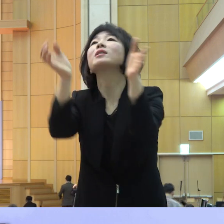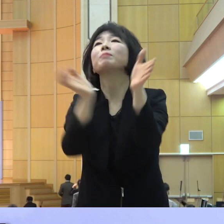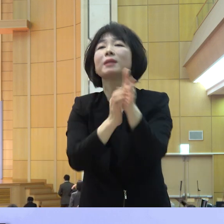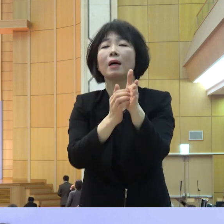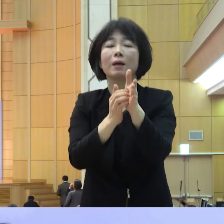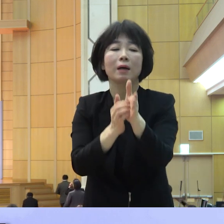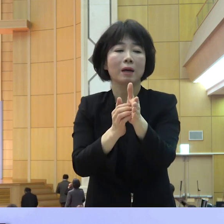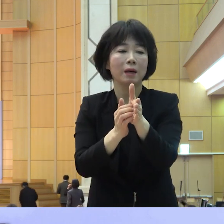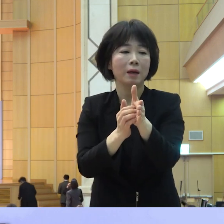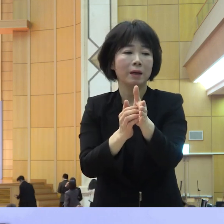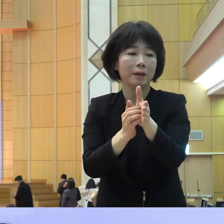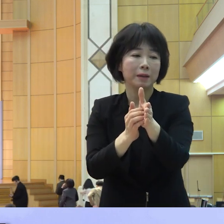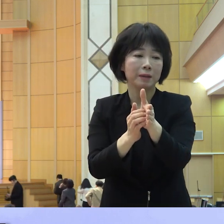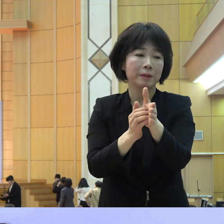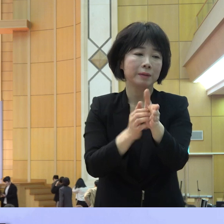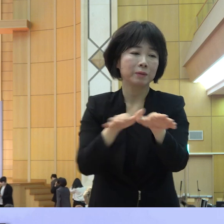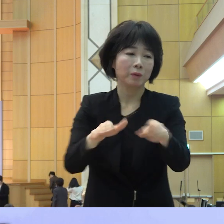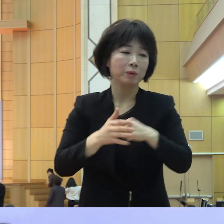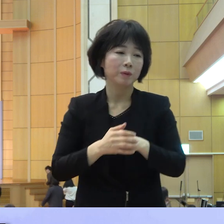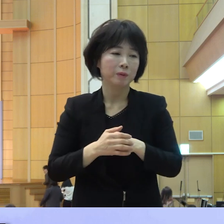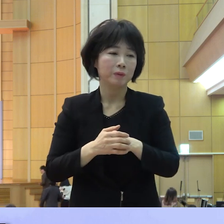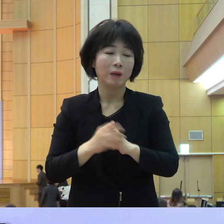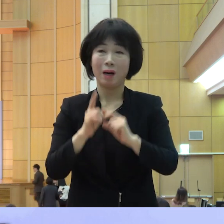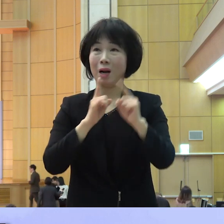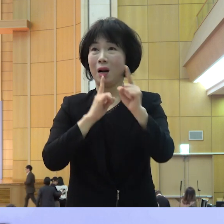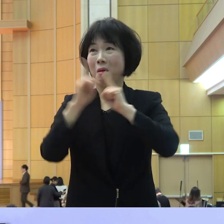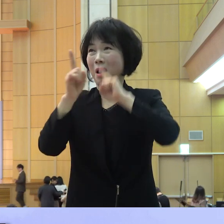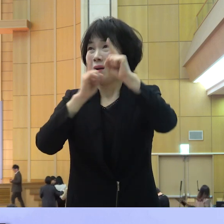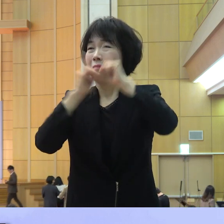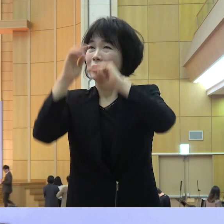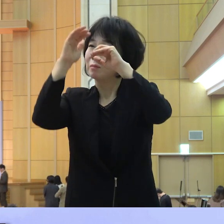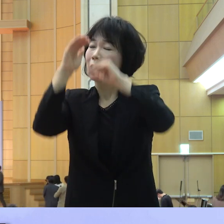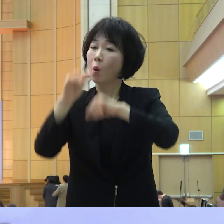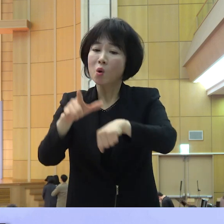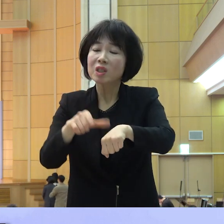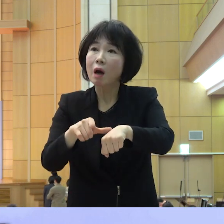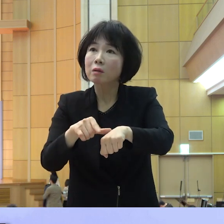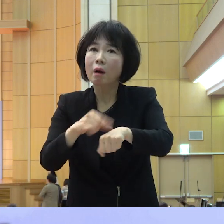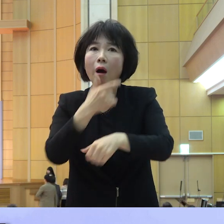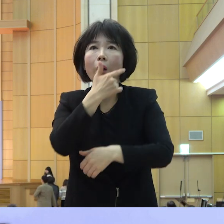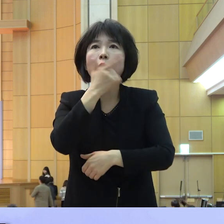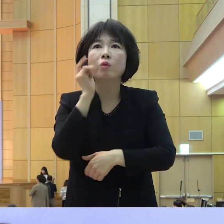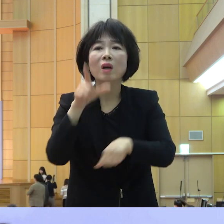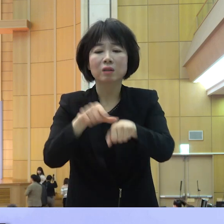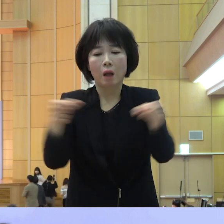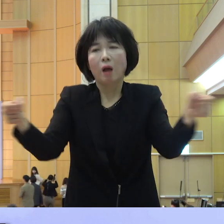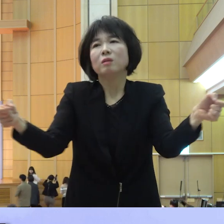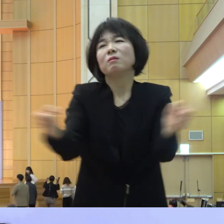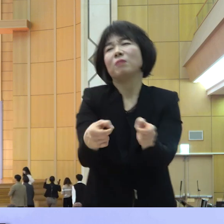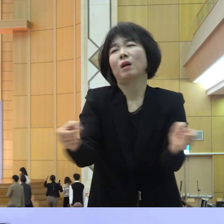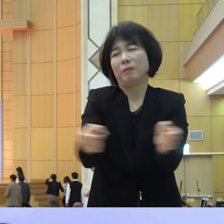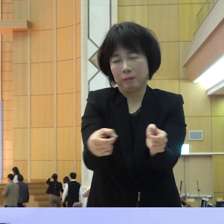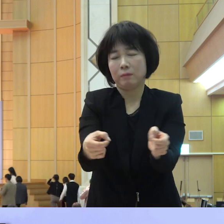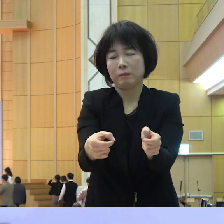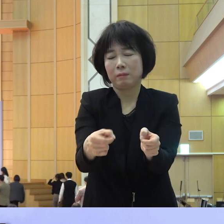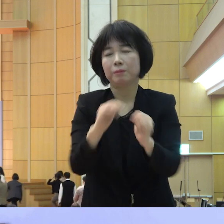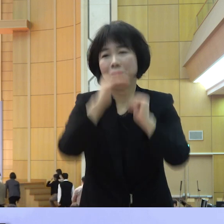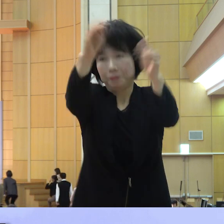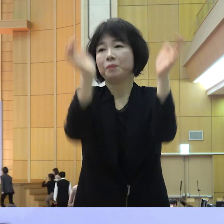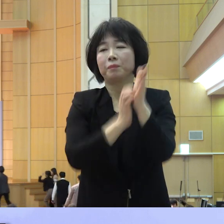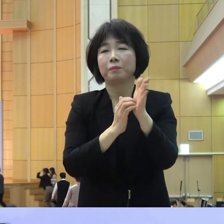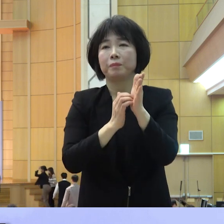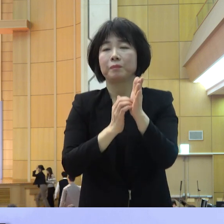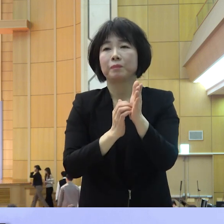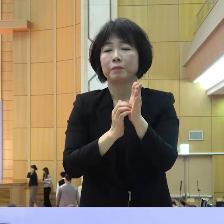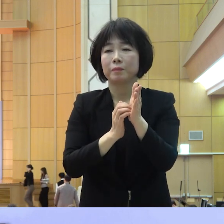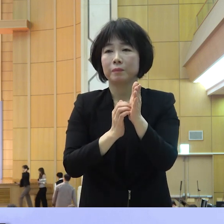전했습니다만, 사실상 오늘 이 말씀을 시간상 여기까지밖에 할 수가 없었습니다. 아버지